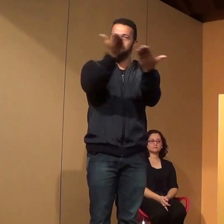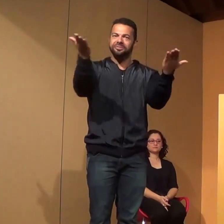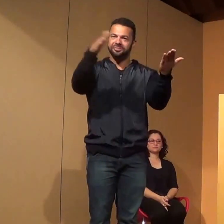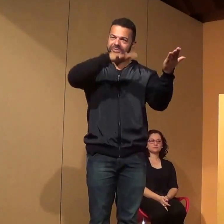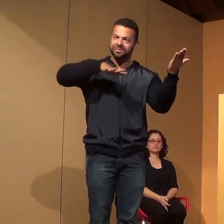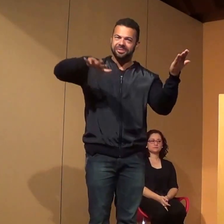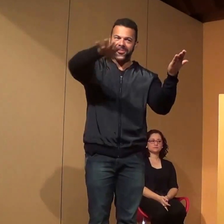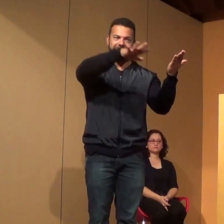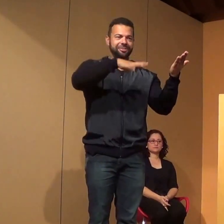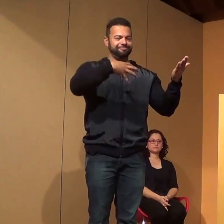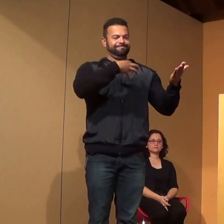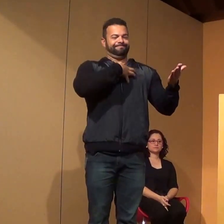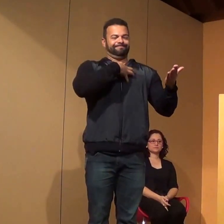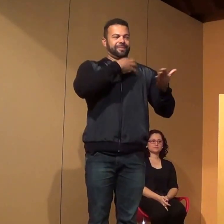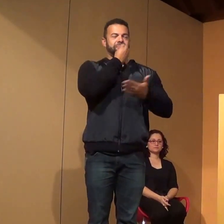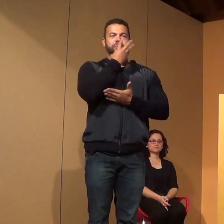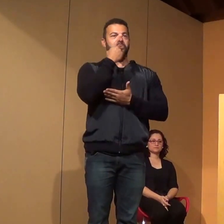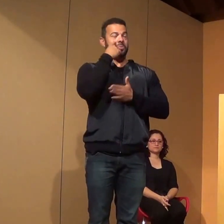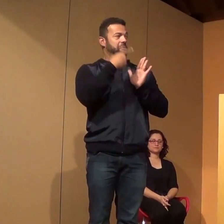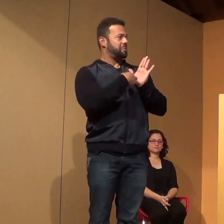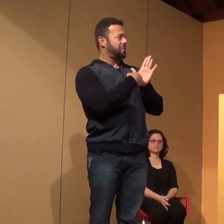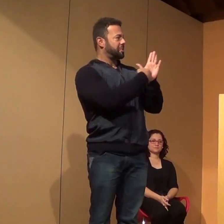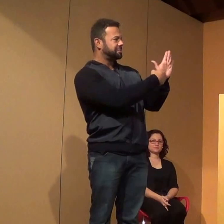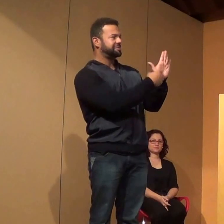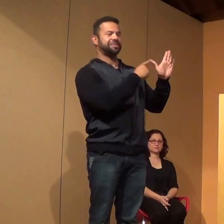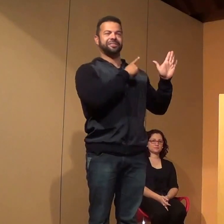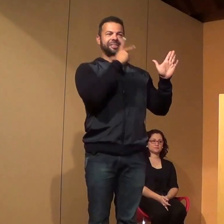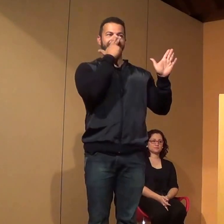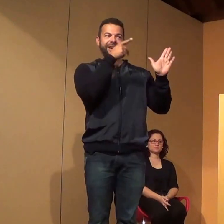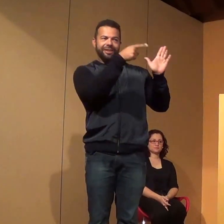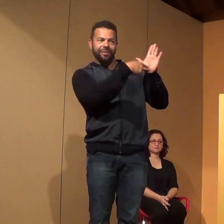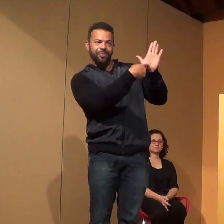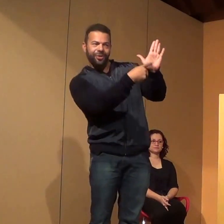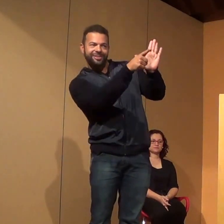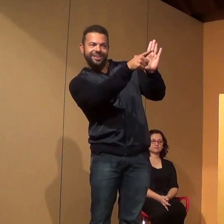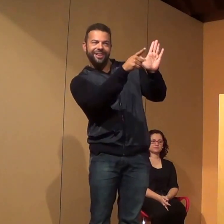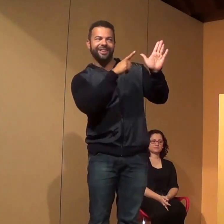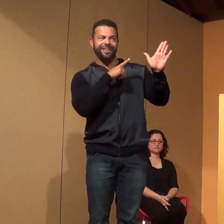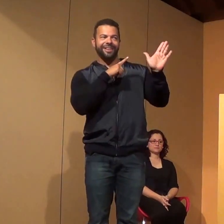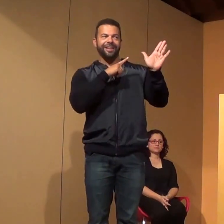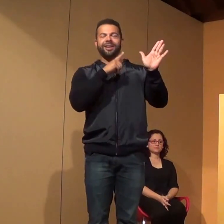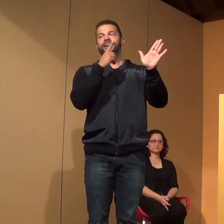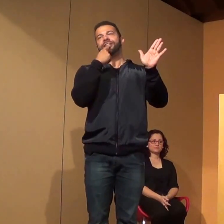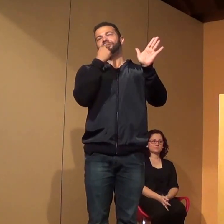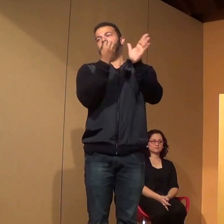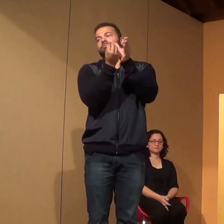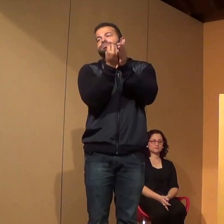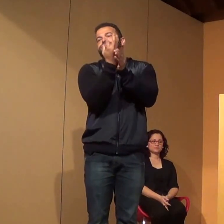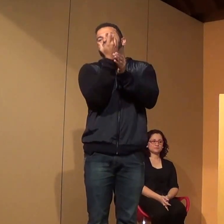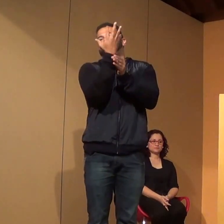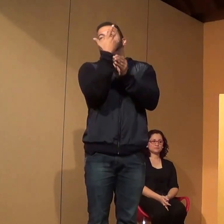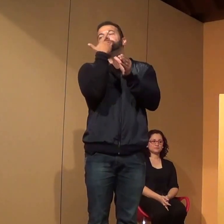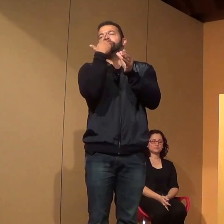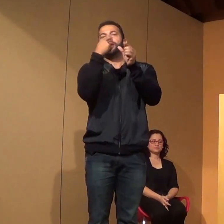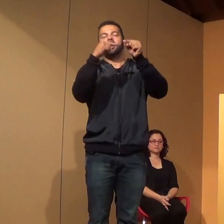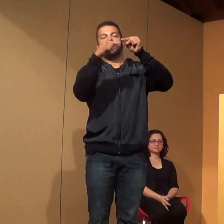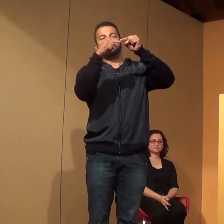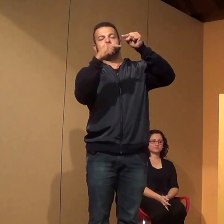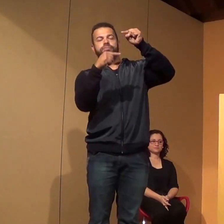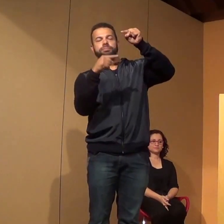aqui. Vou mostrar ali, olha, ela abre, não vai acender porque ele já tirava uma carga de